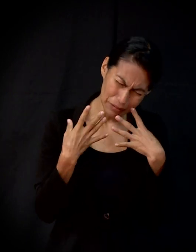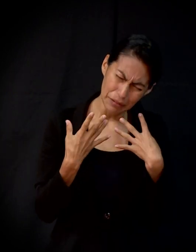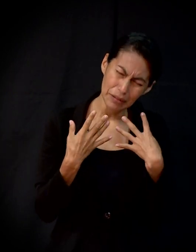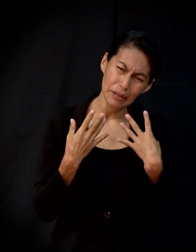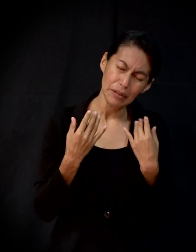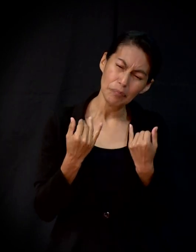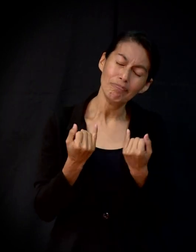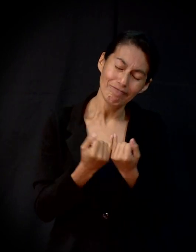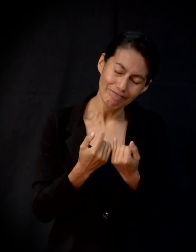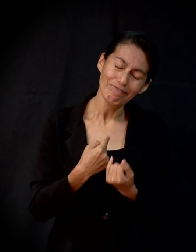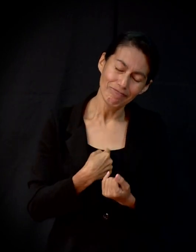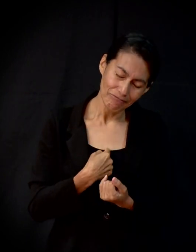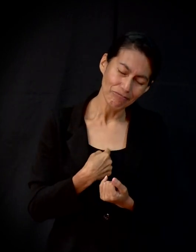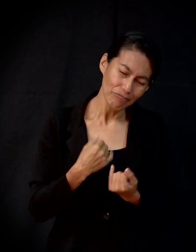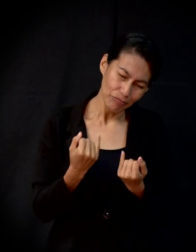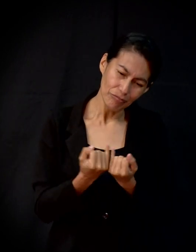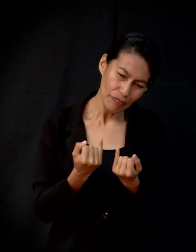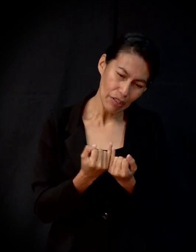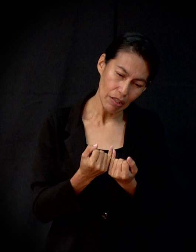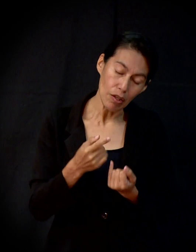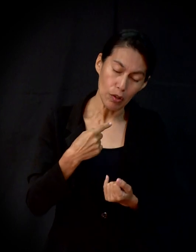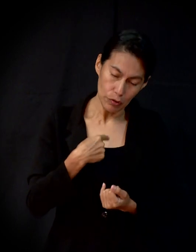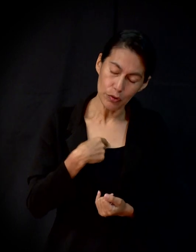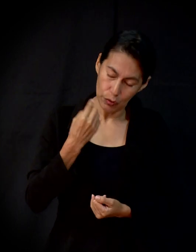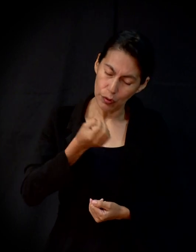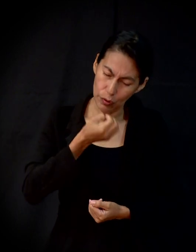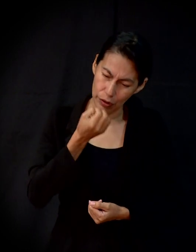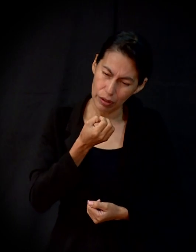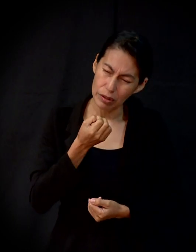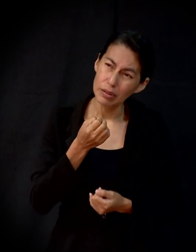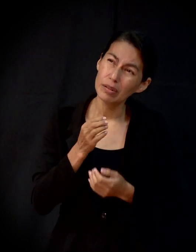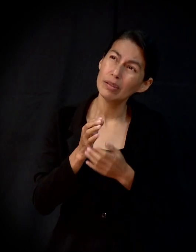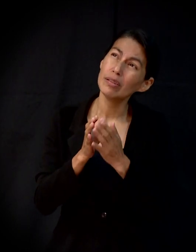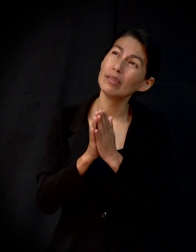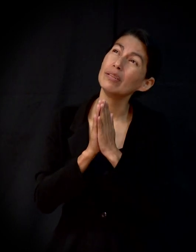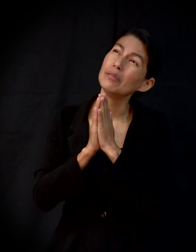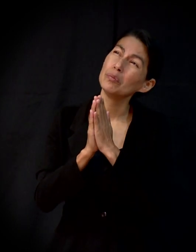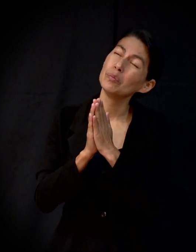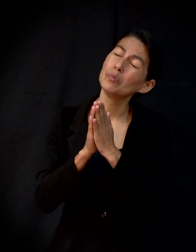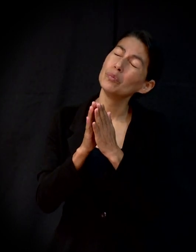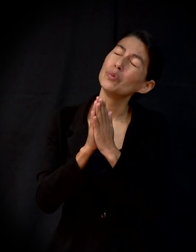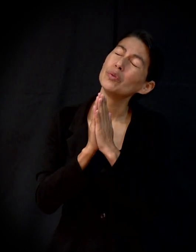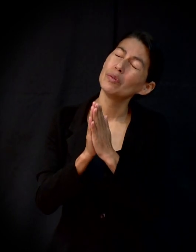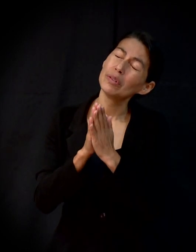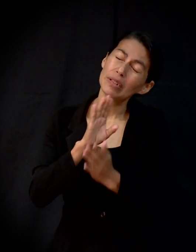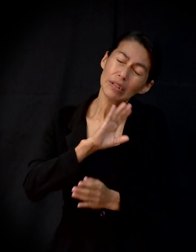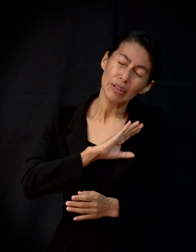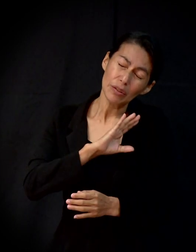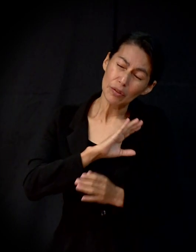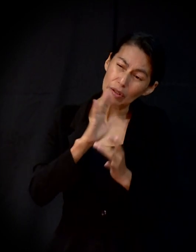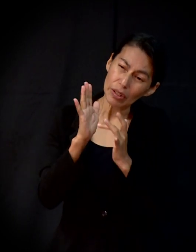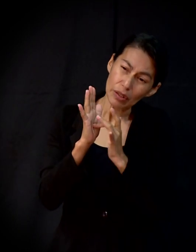Yo también, pero yo y le dije, Señor Jesús,